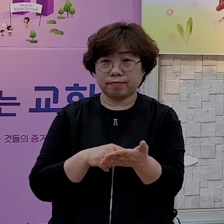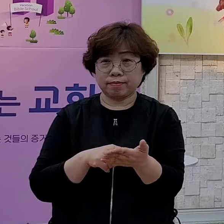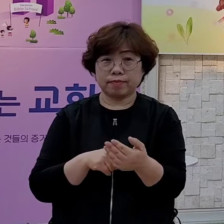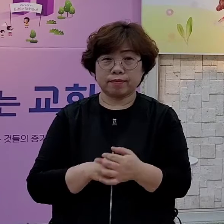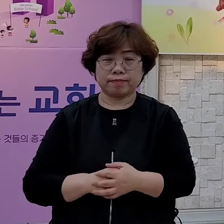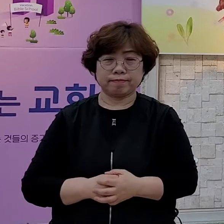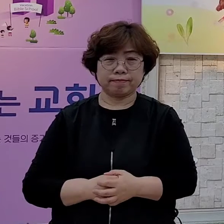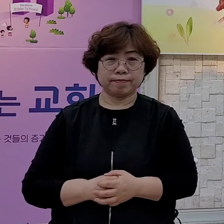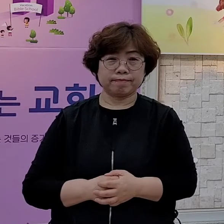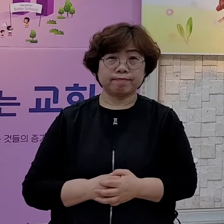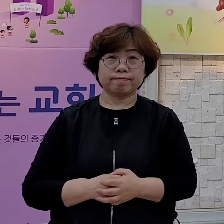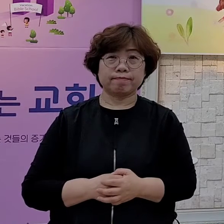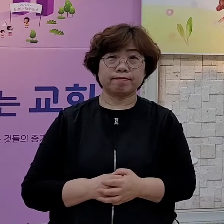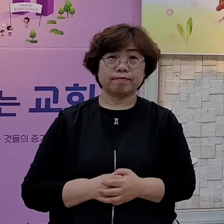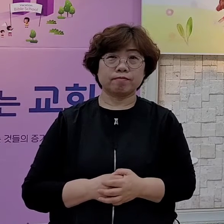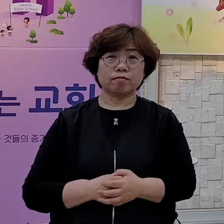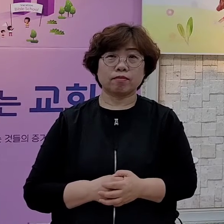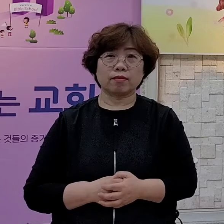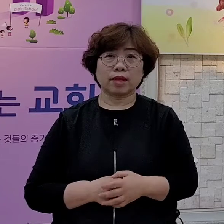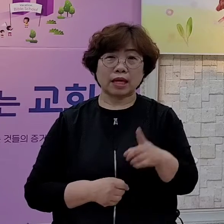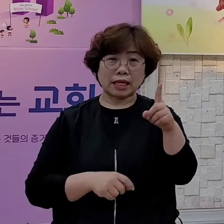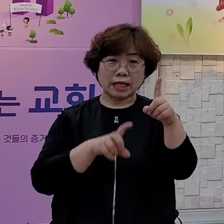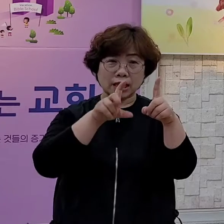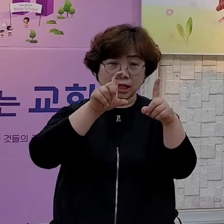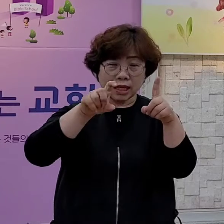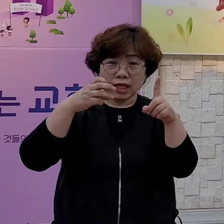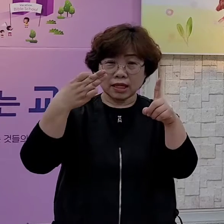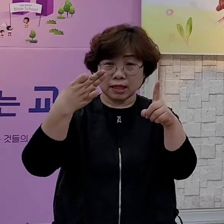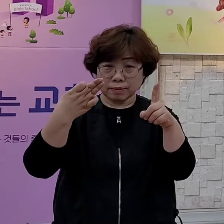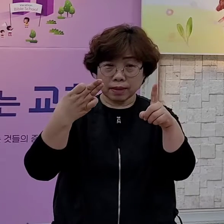이 문제는 뭐냐면 13절의 말씀에 보니까